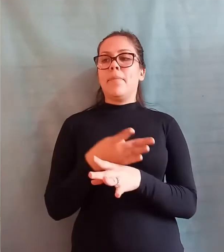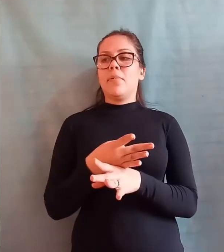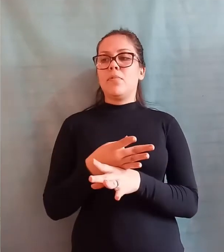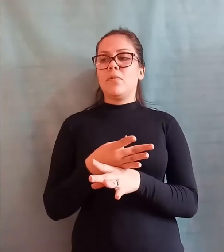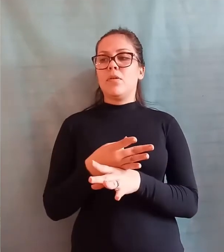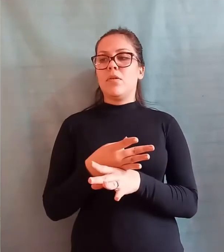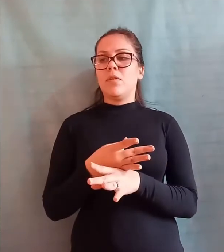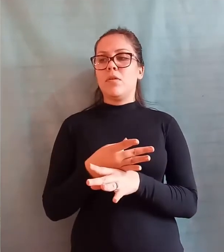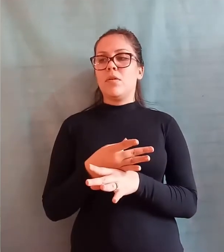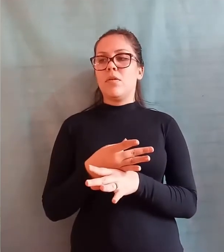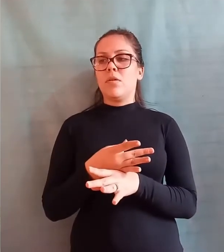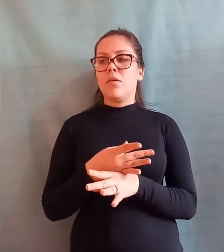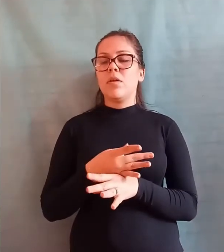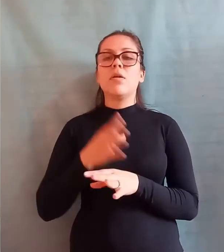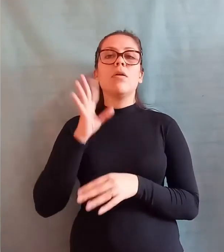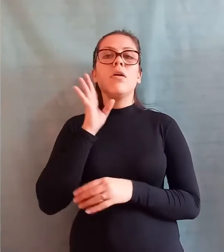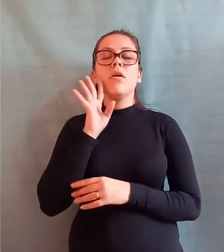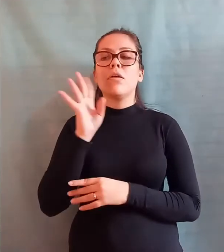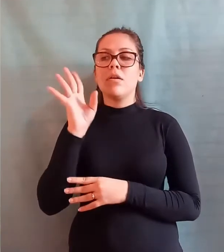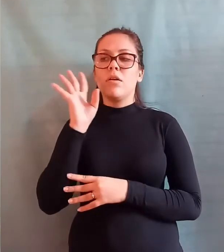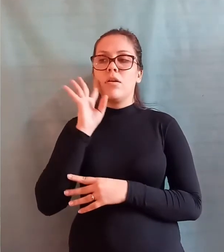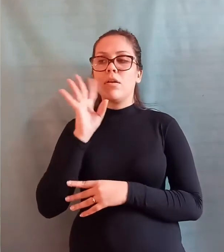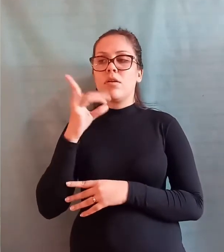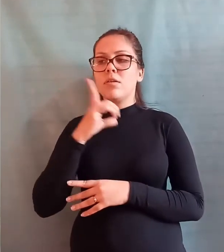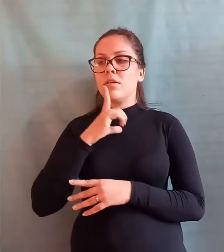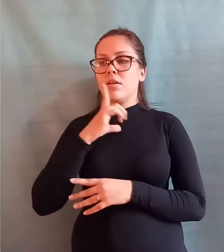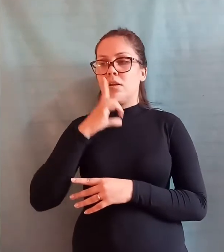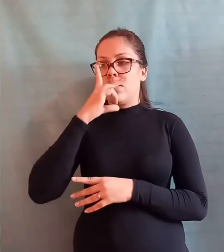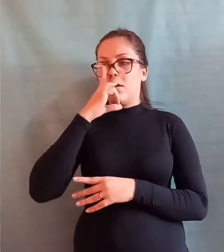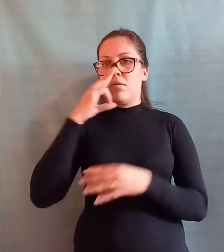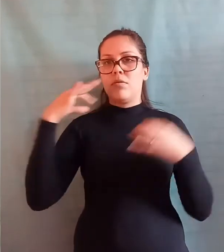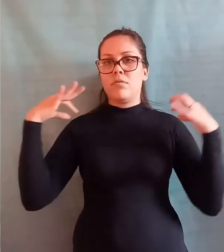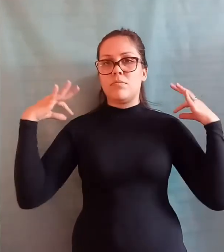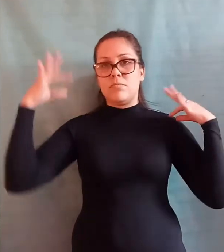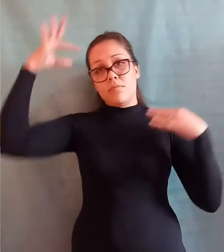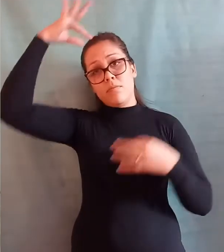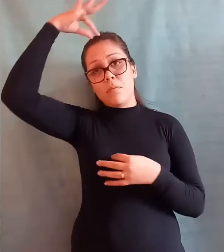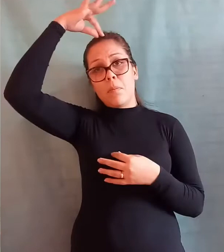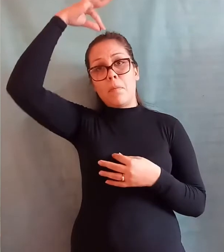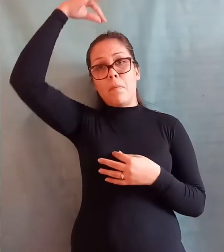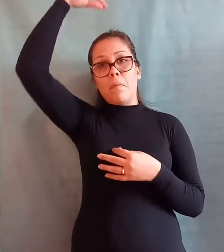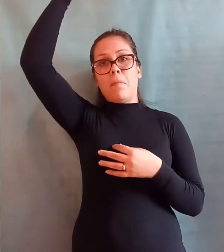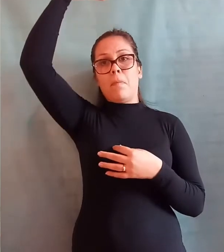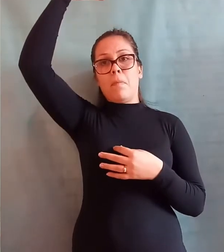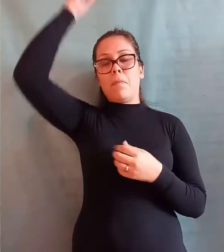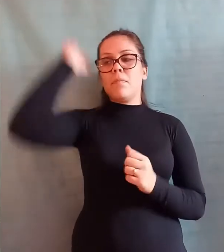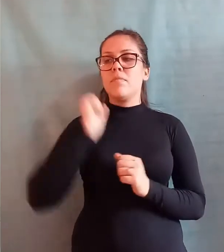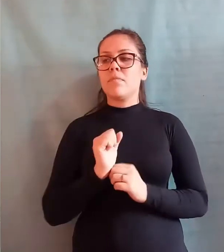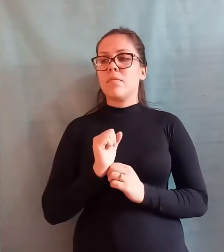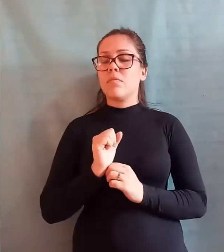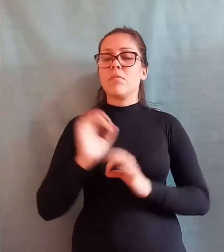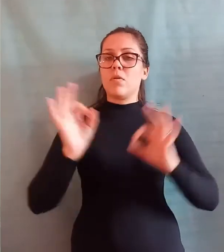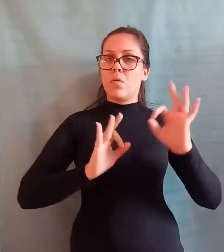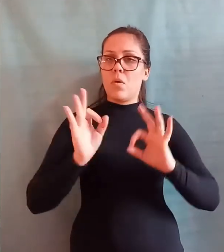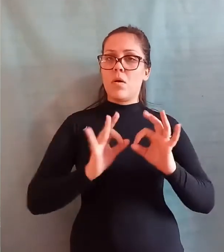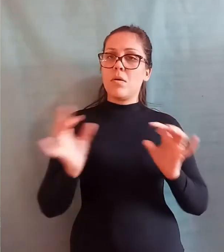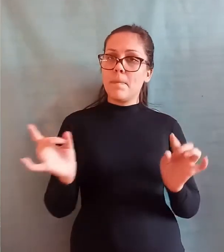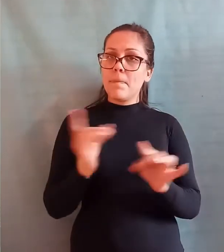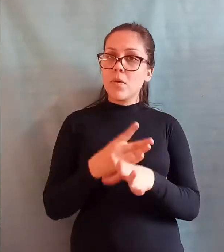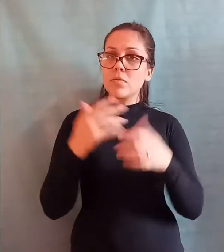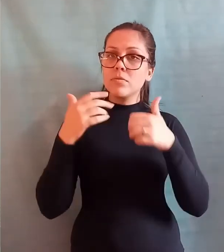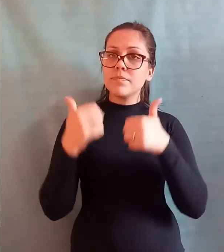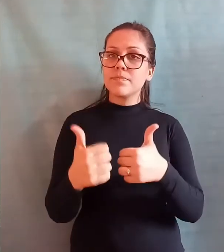corpo para a respiração, imagino que tem aqui um fiozinho puxando a minha cabeça, me